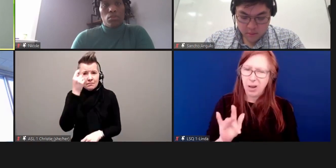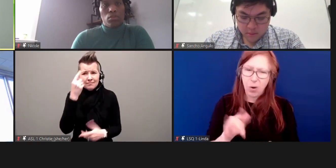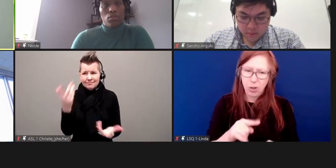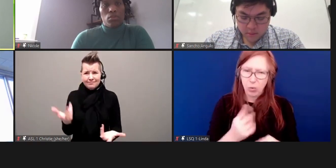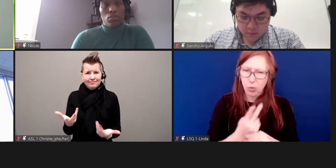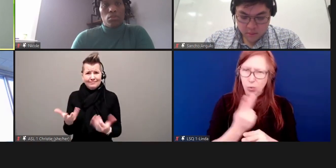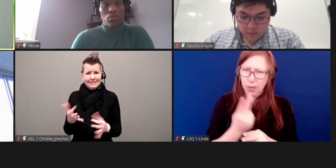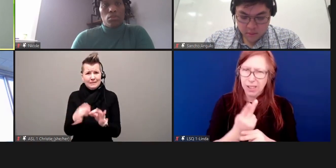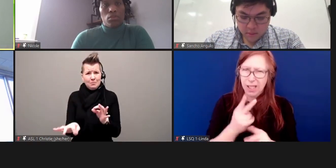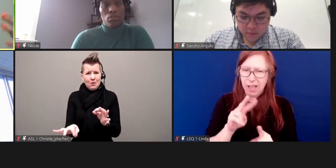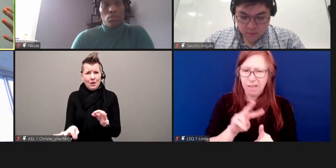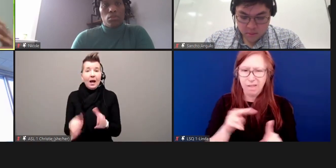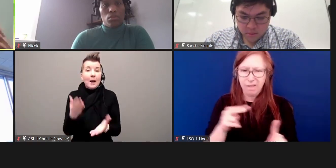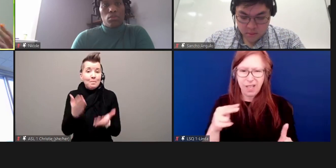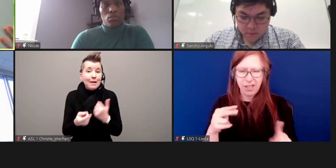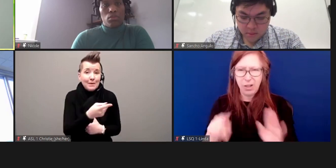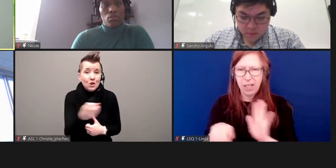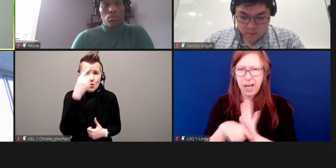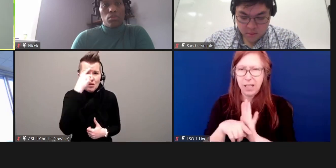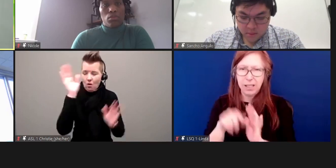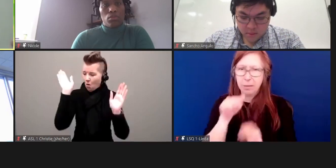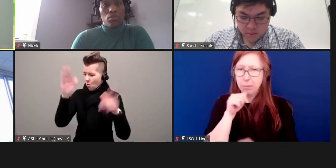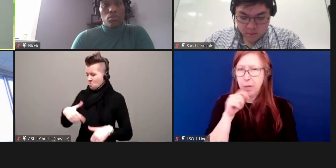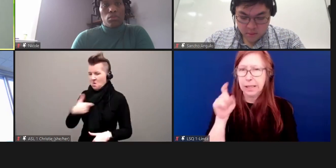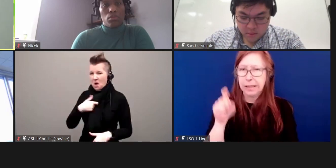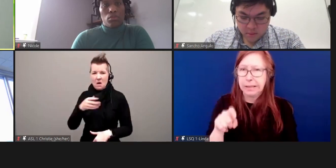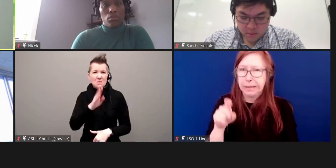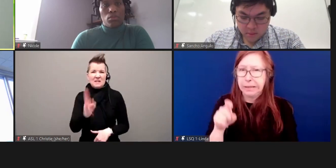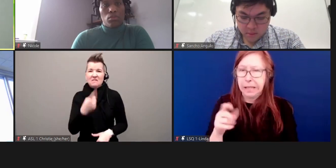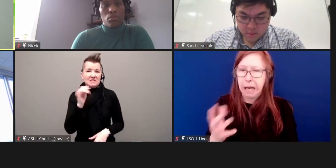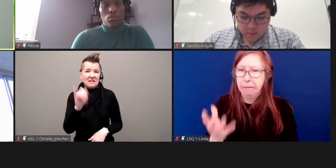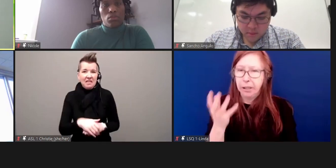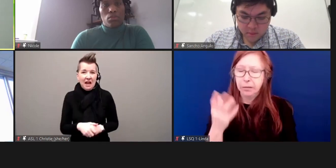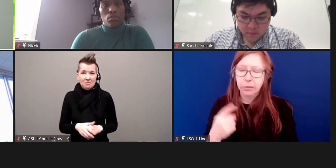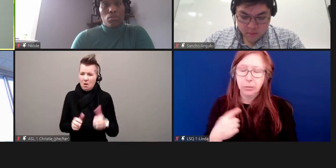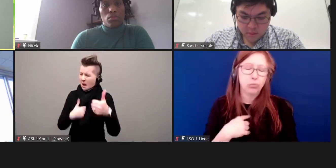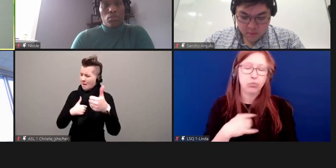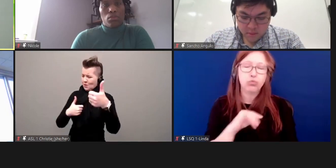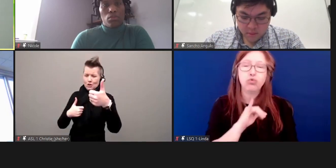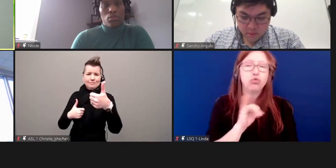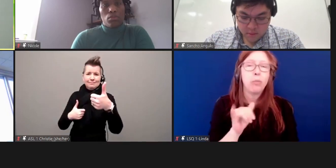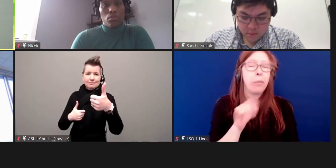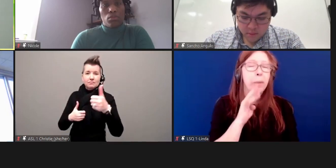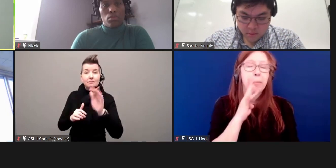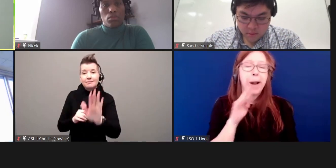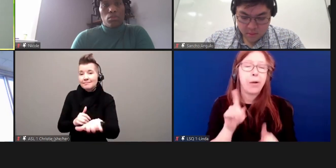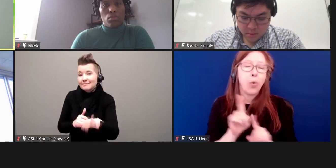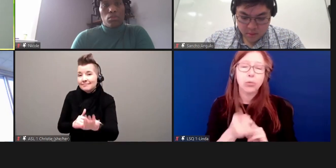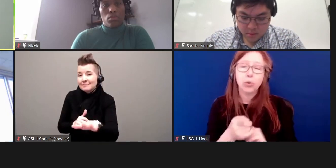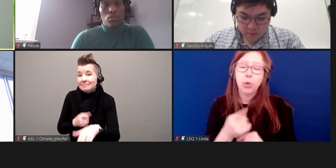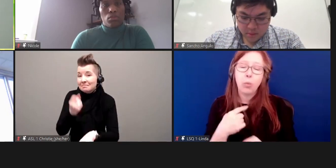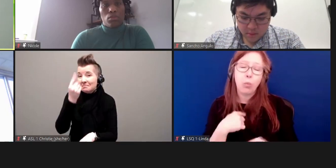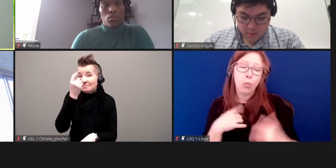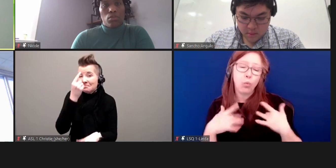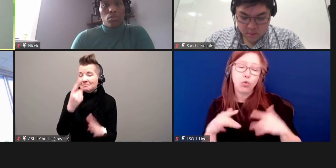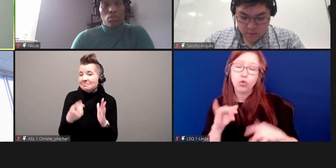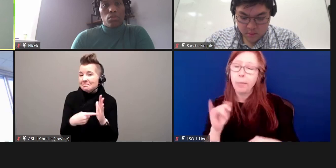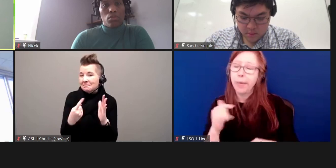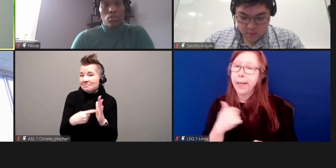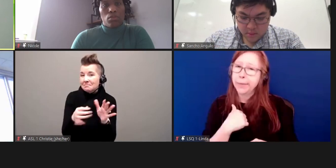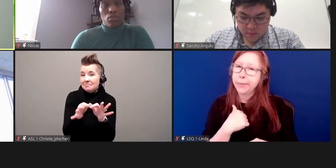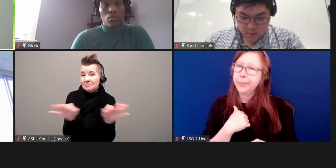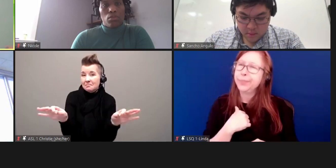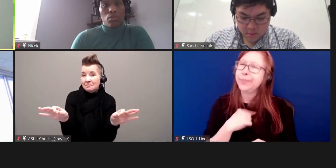Mais ça n'a pas besoin d'être si évident. Vous pouvez dire, bon, je ne dirai jamais quelque chose de pareil. Mais il